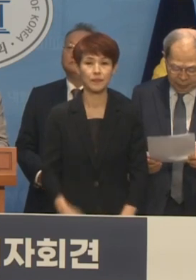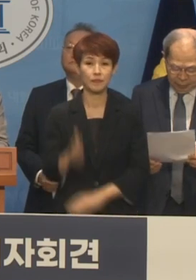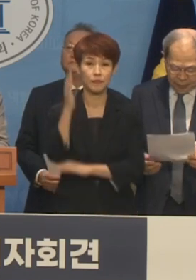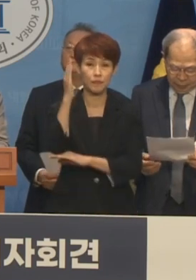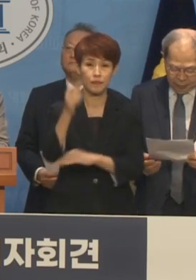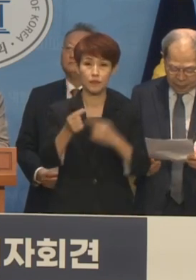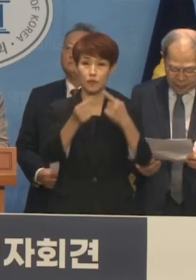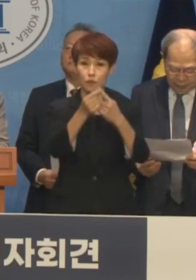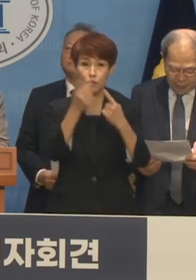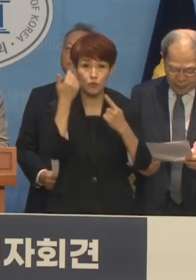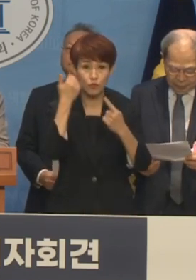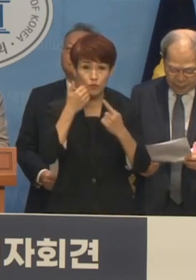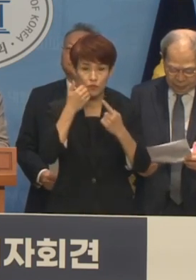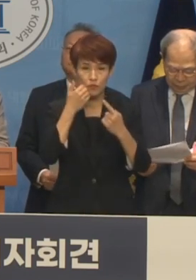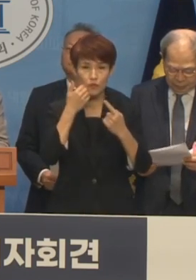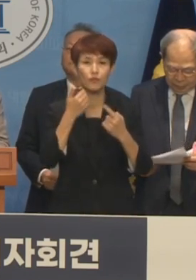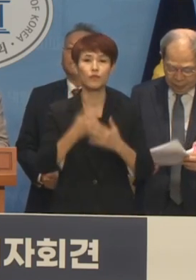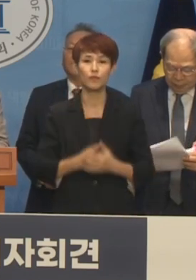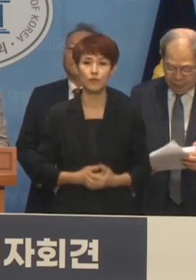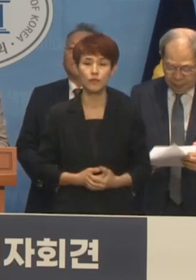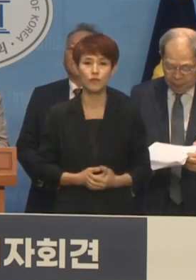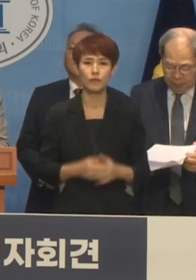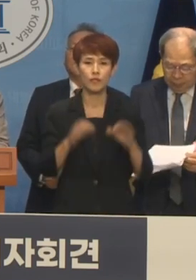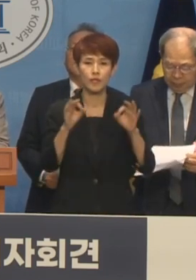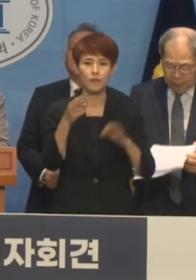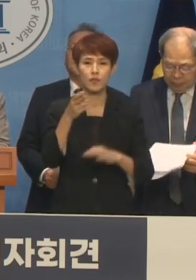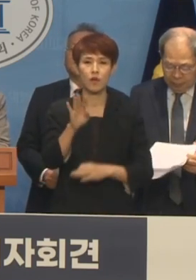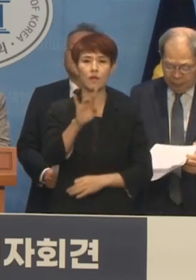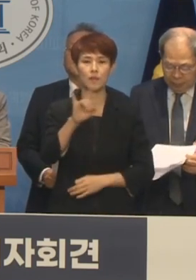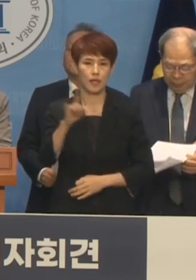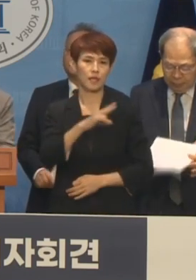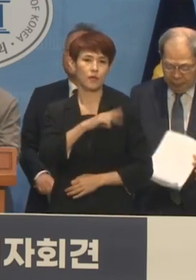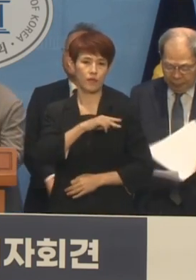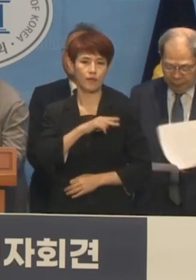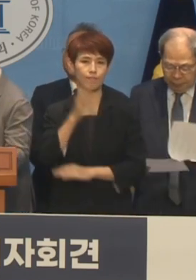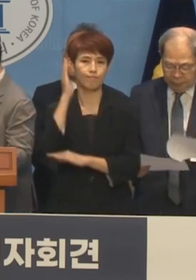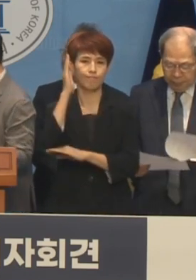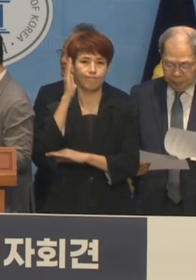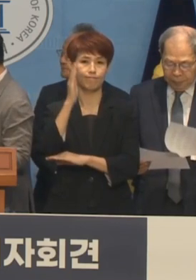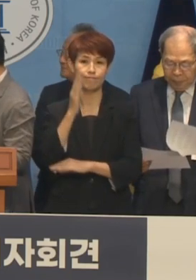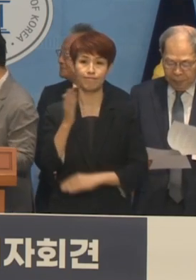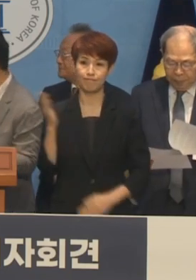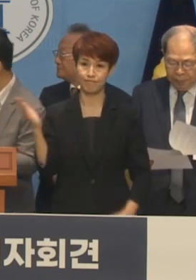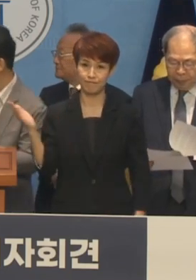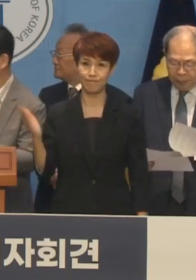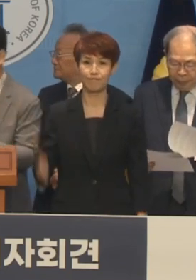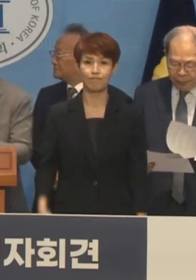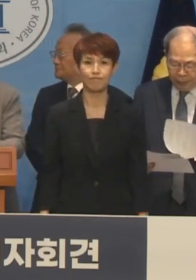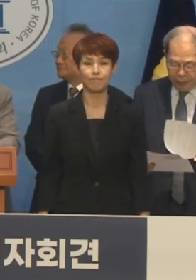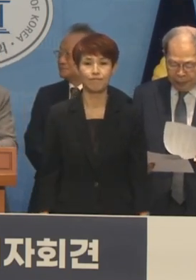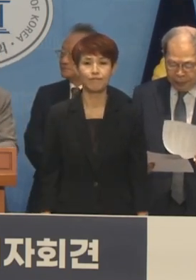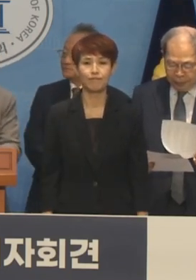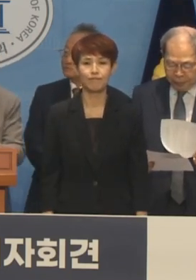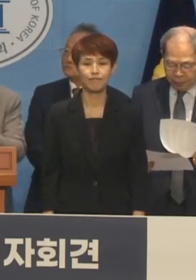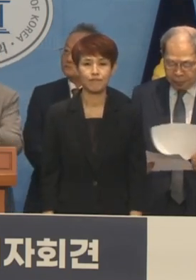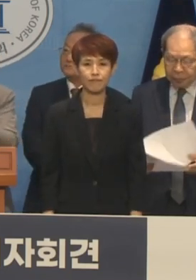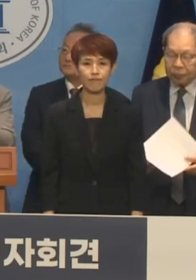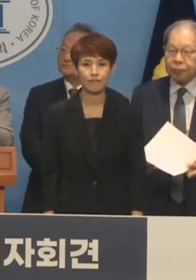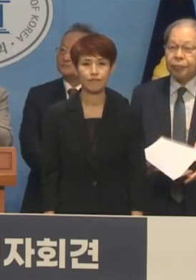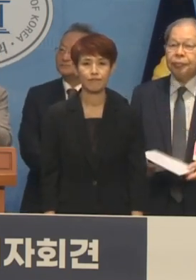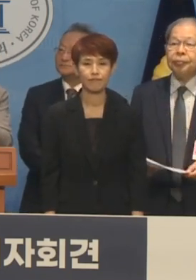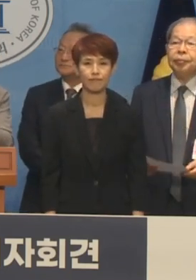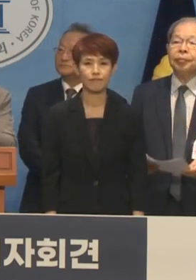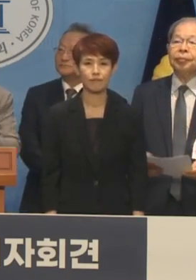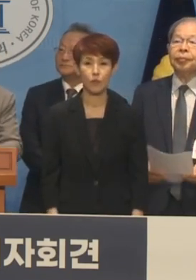오늘 기자회견을 마련해 주신 김영배 의원님께서 해주시겠습니다. 그럴까요? 네. 그럼 소개 말씀